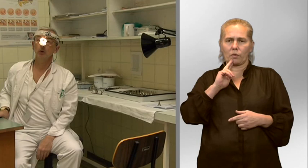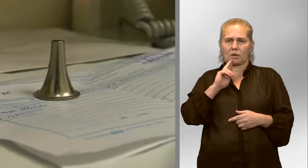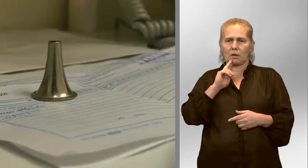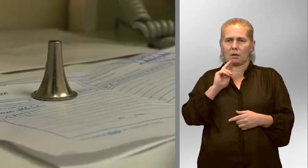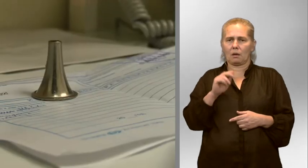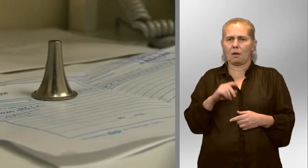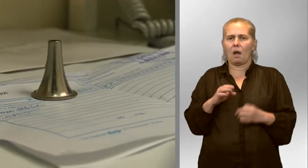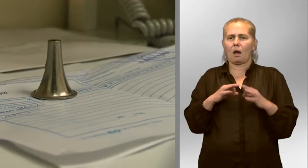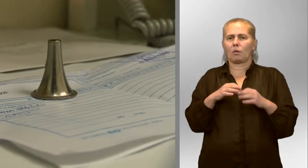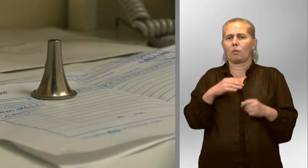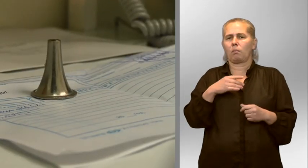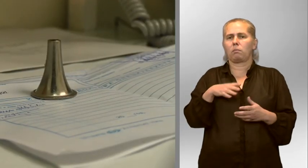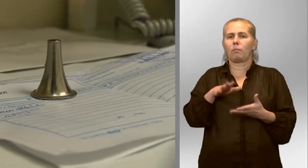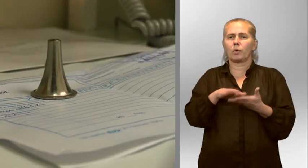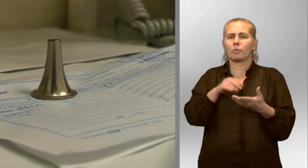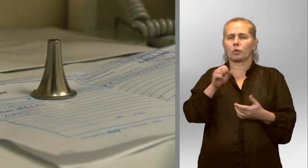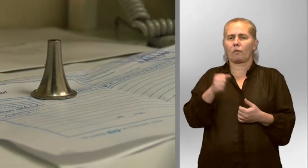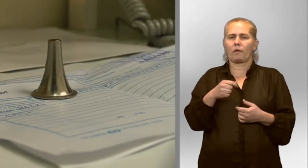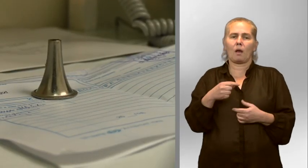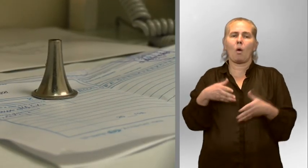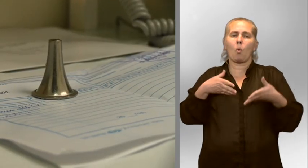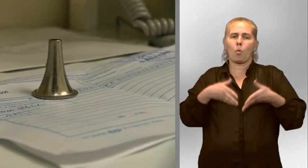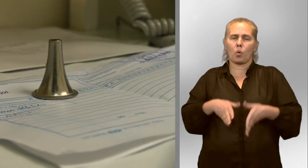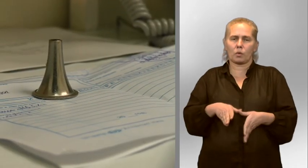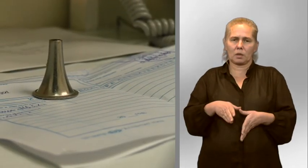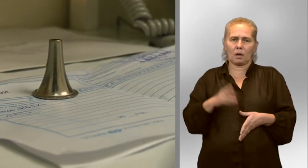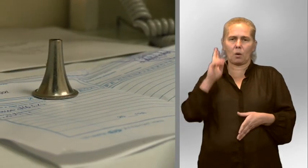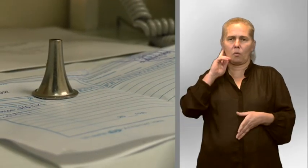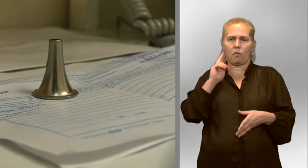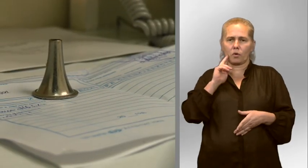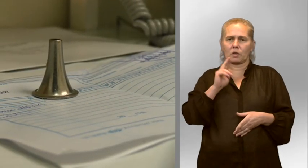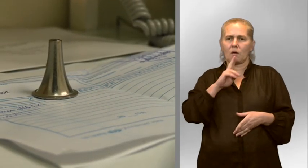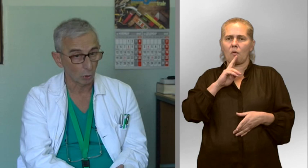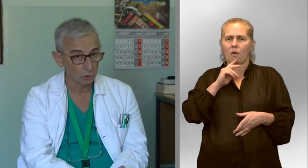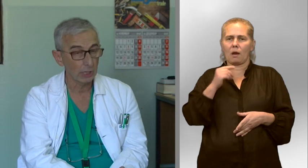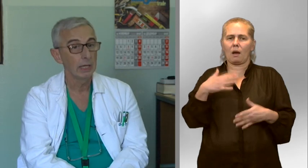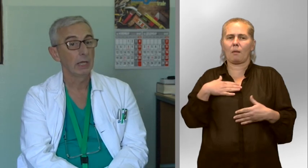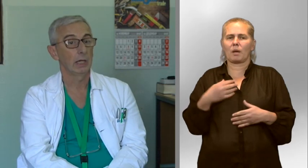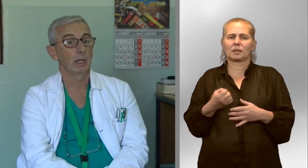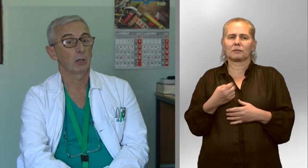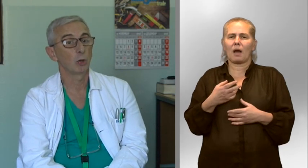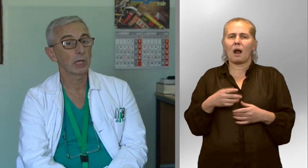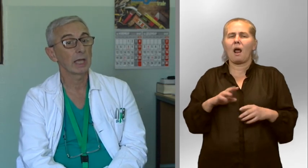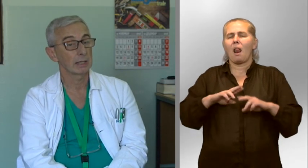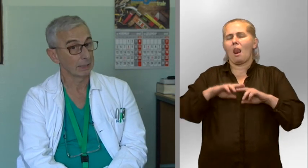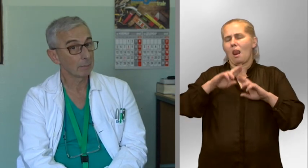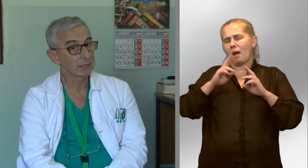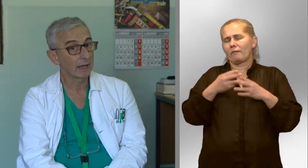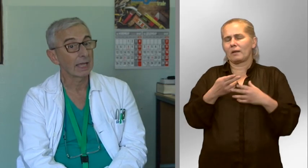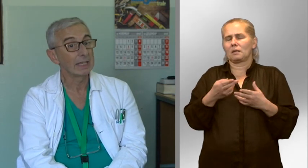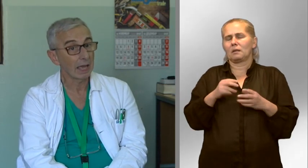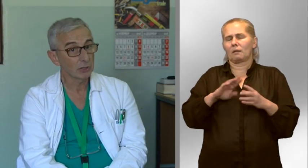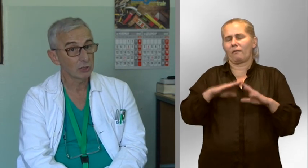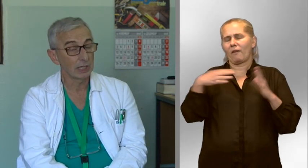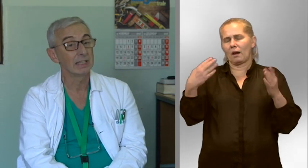Pre svega, znači, ako pođemo od te urođene gluvoće, koja nama